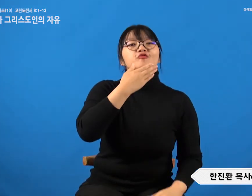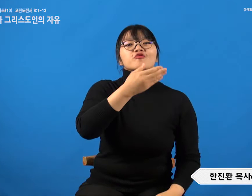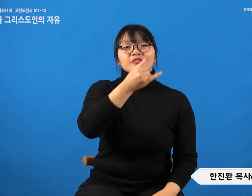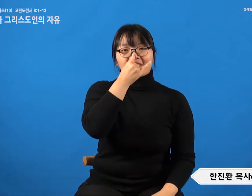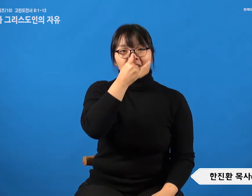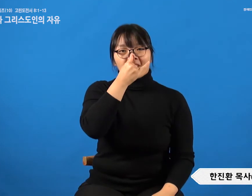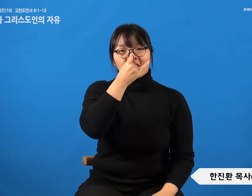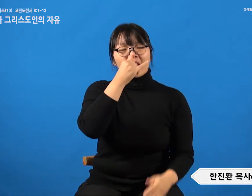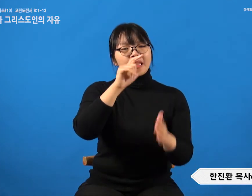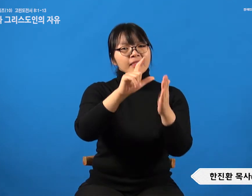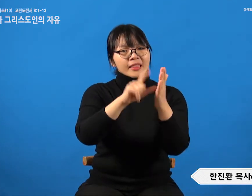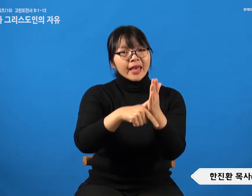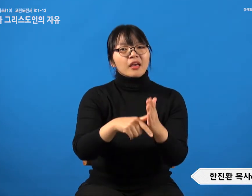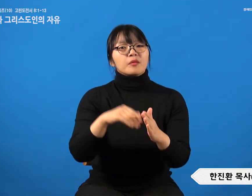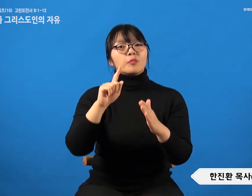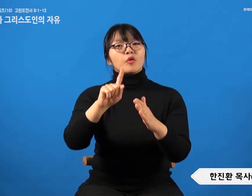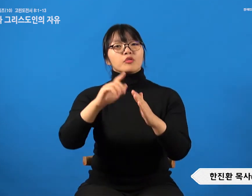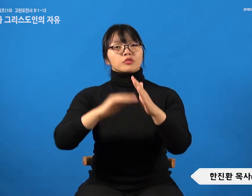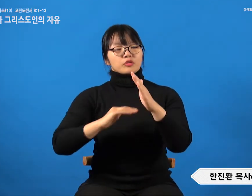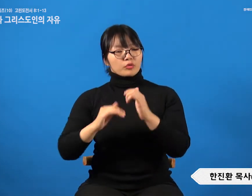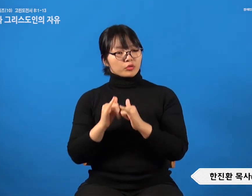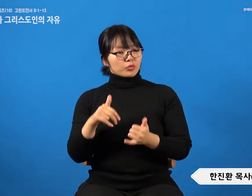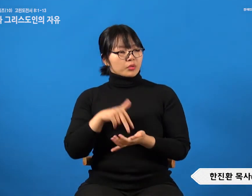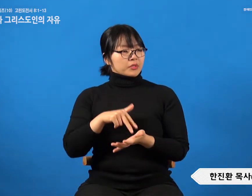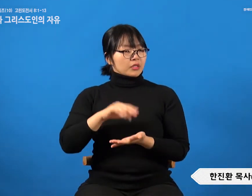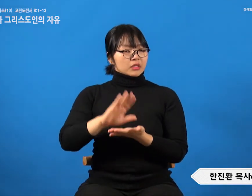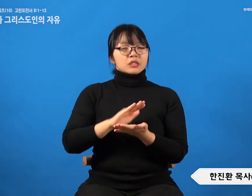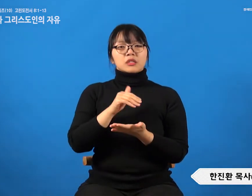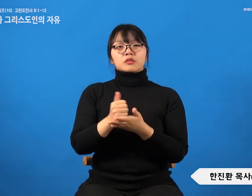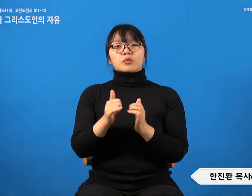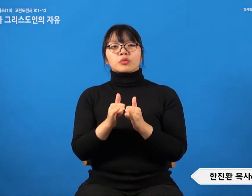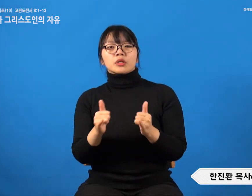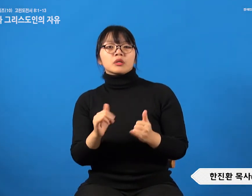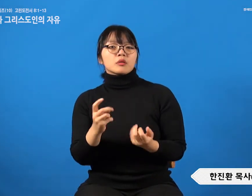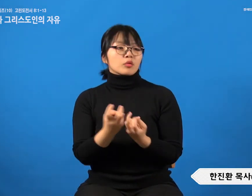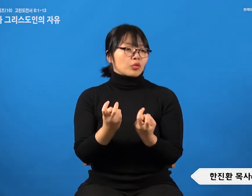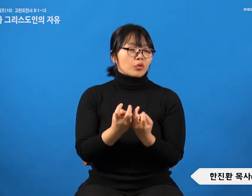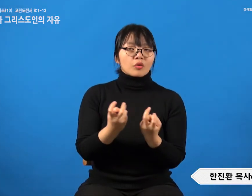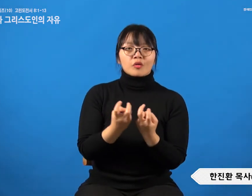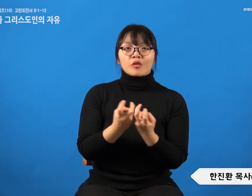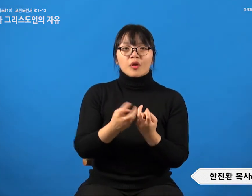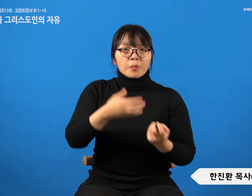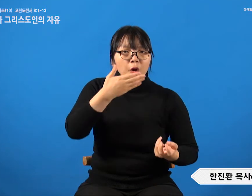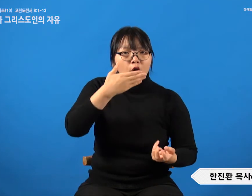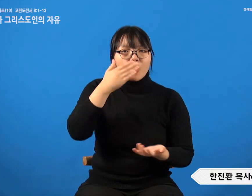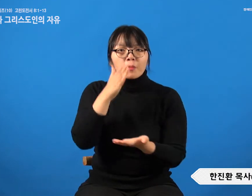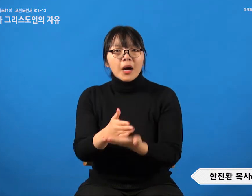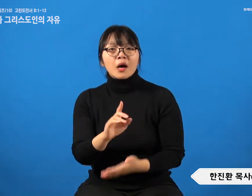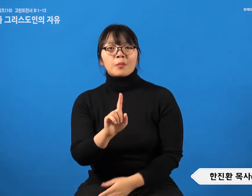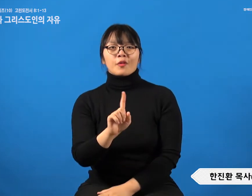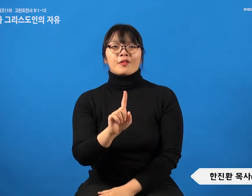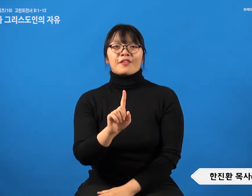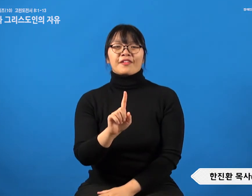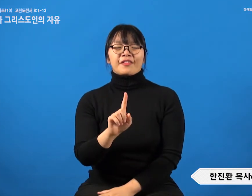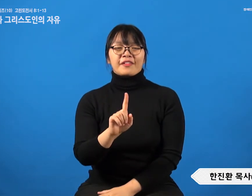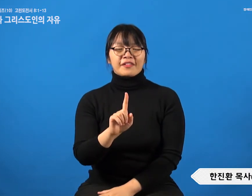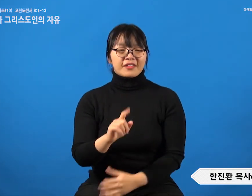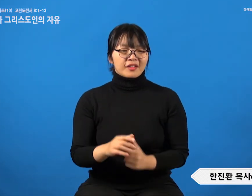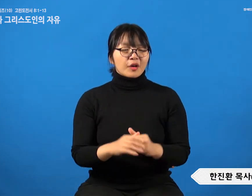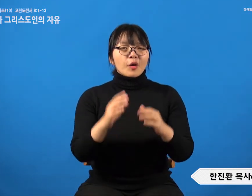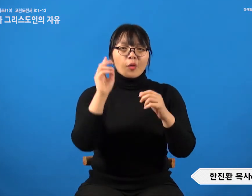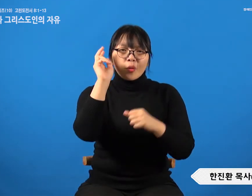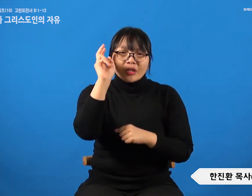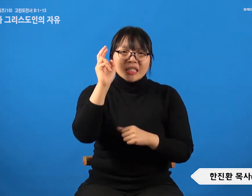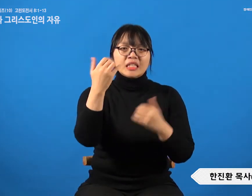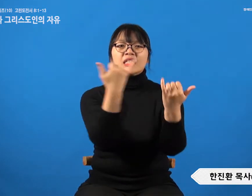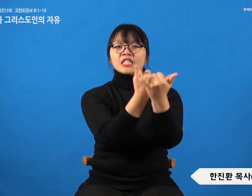때 신자는 어떻게 처신해야 되느냐 하는 것입니다. 친척이 잔치를 열고